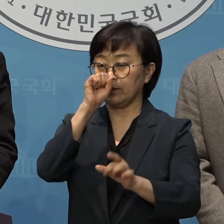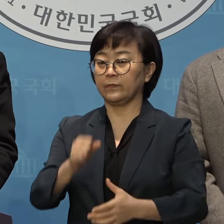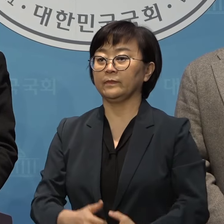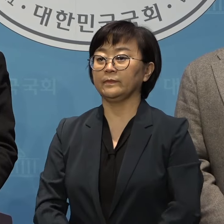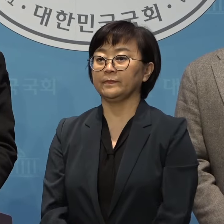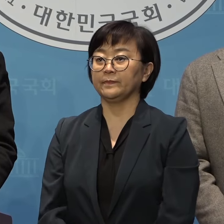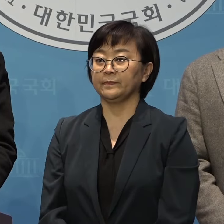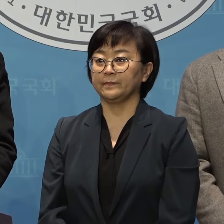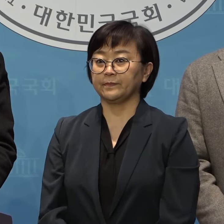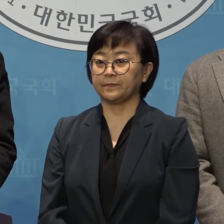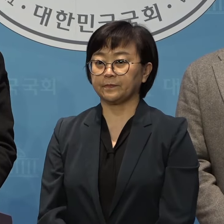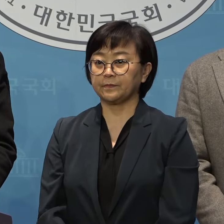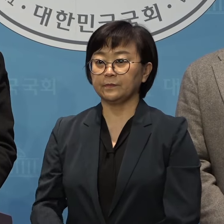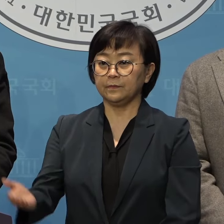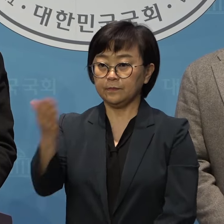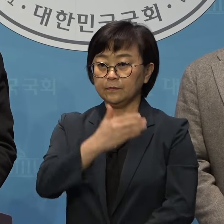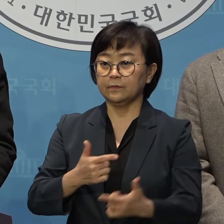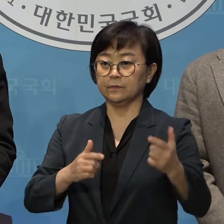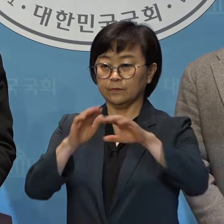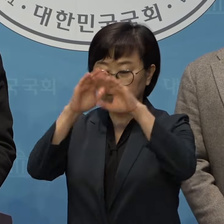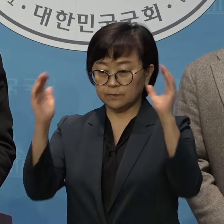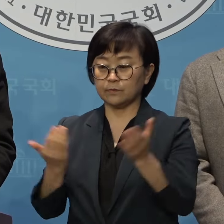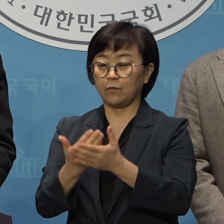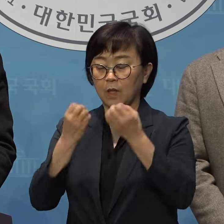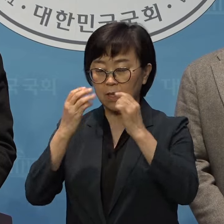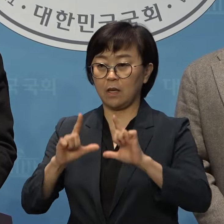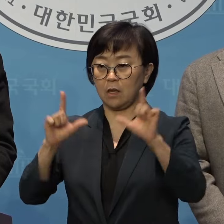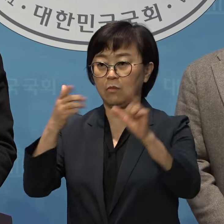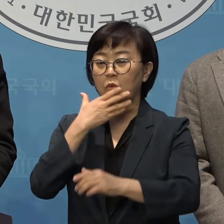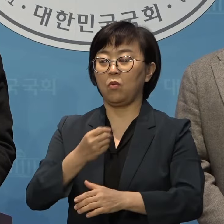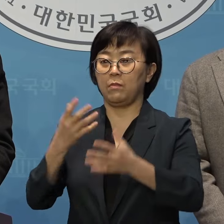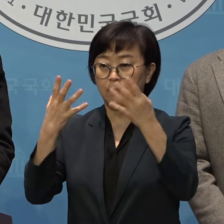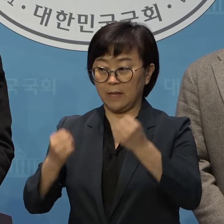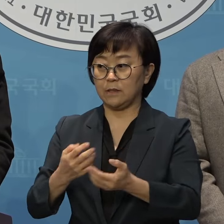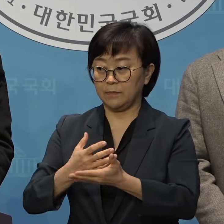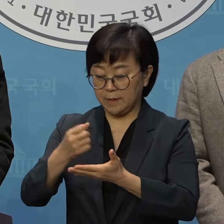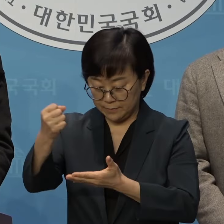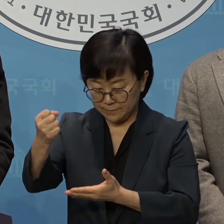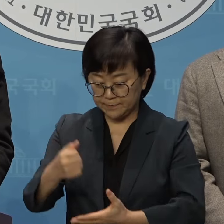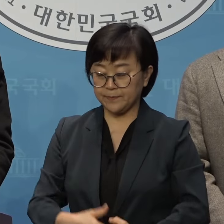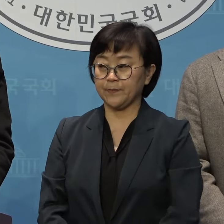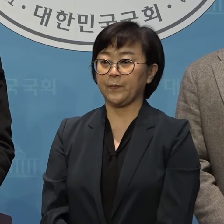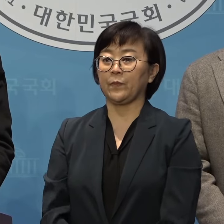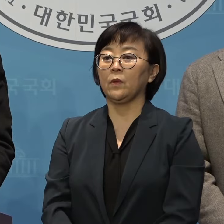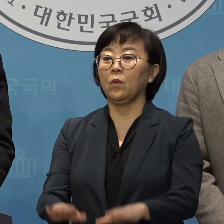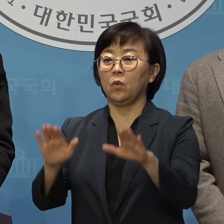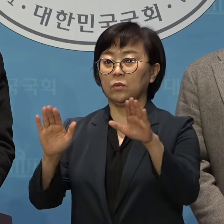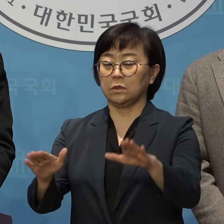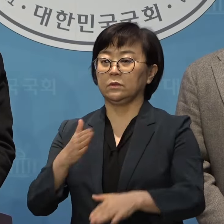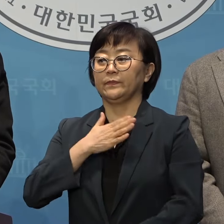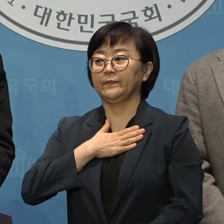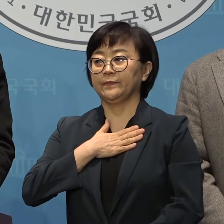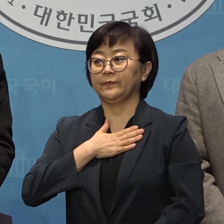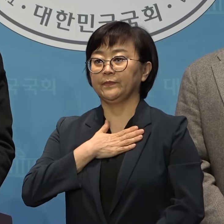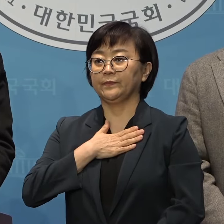좋겠습니다. 여러분 모두 새해 복 많이 받으시기 바랍니다. 오늘 저는